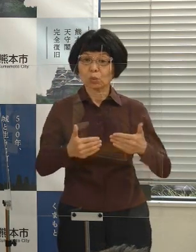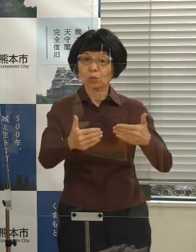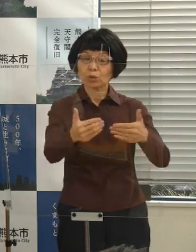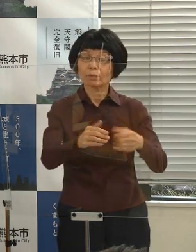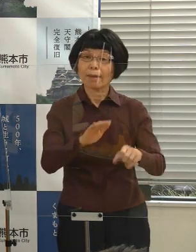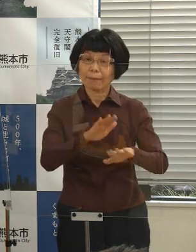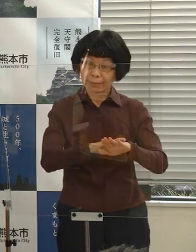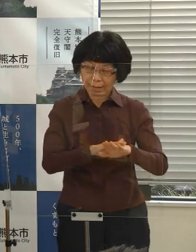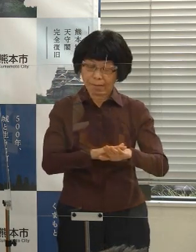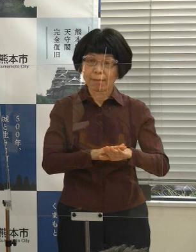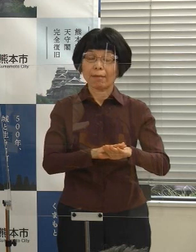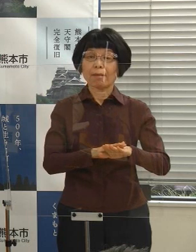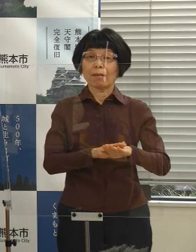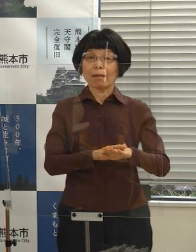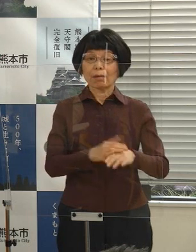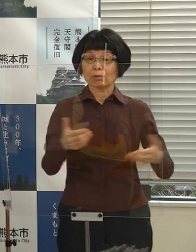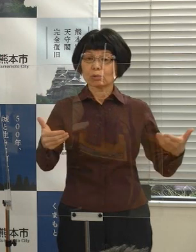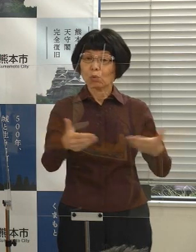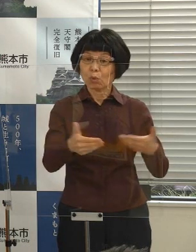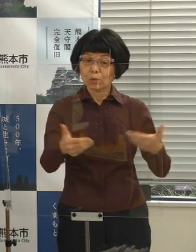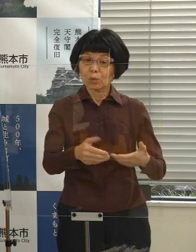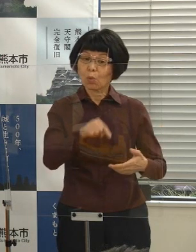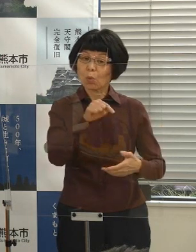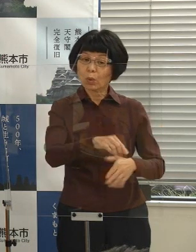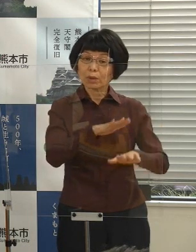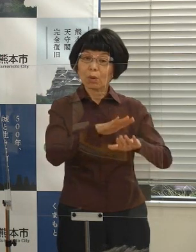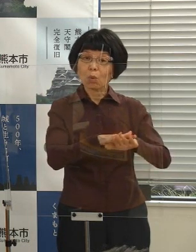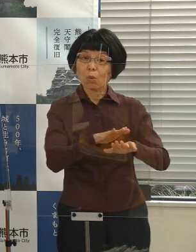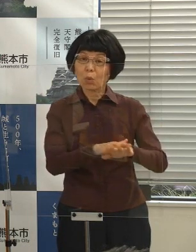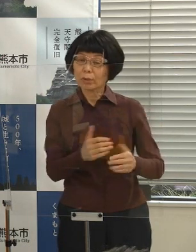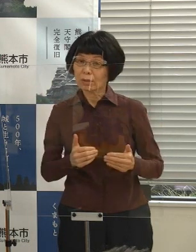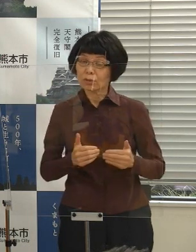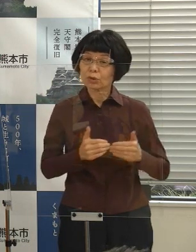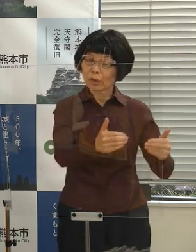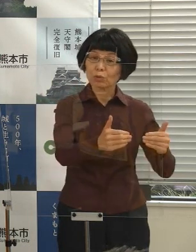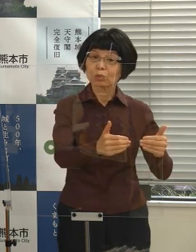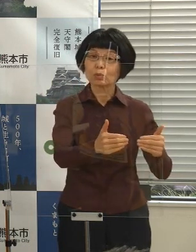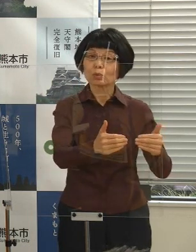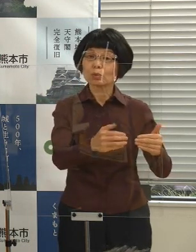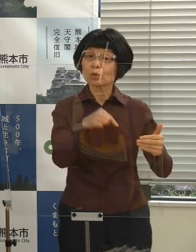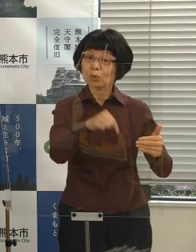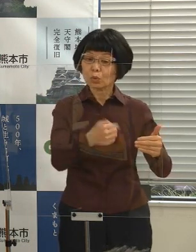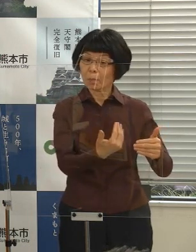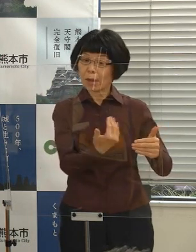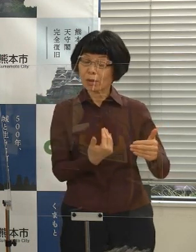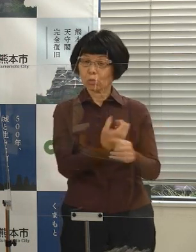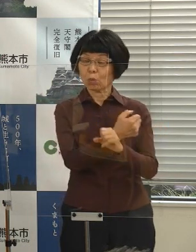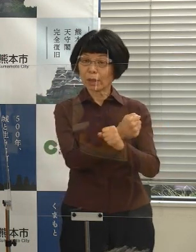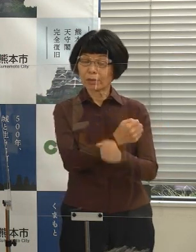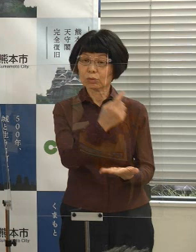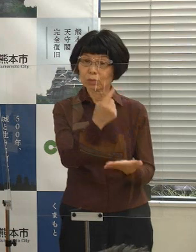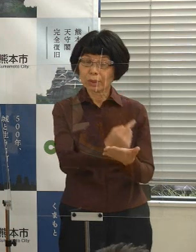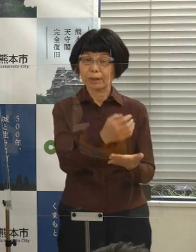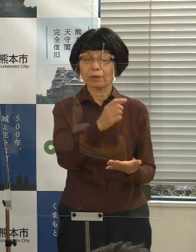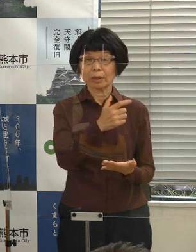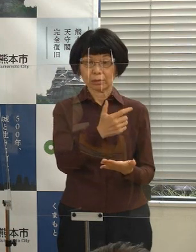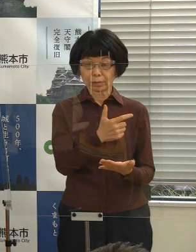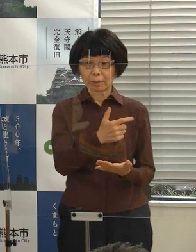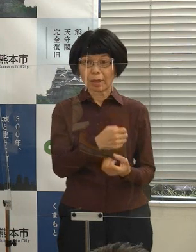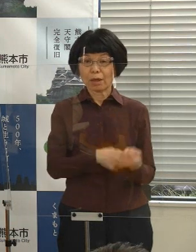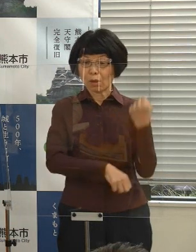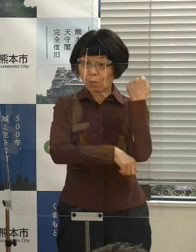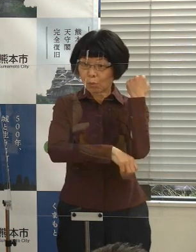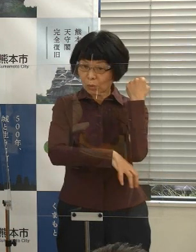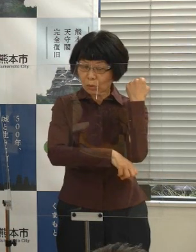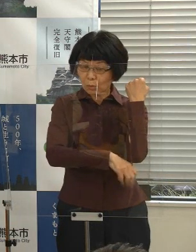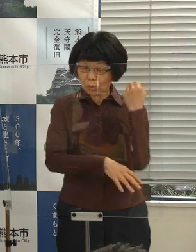えば業務自体をこういうふうにやっていくんだというそういう、まあ、研修みたいなものだけではなくて、そもそもその業務の在り方と